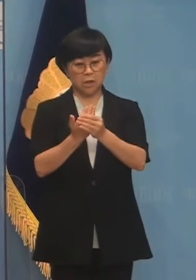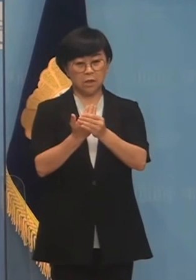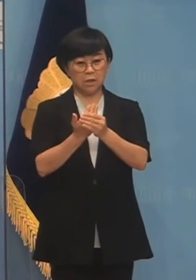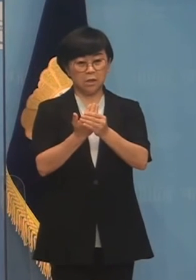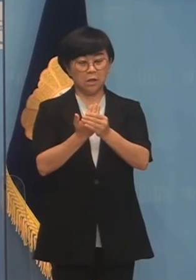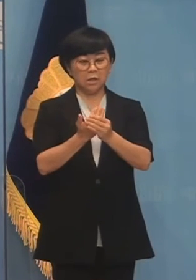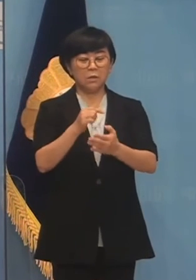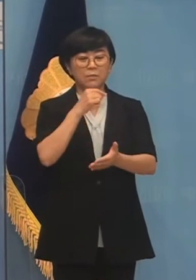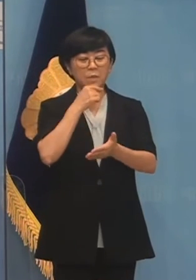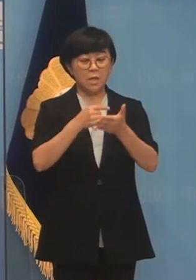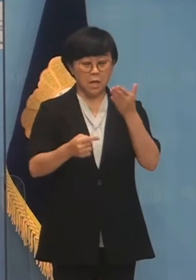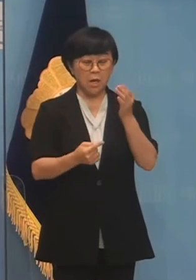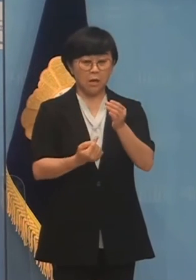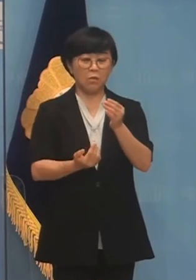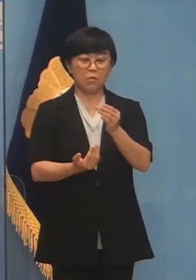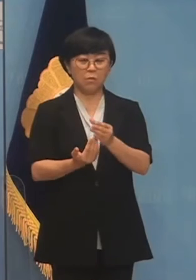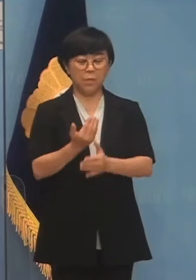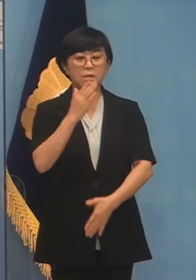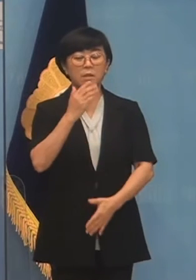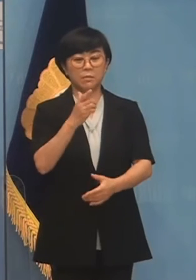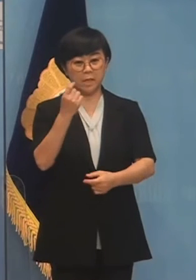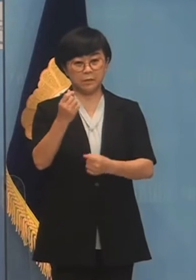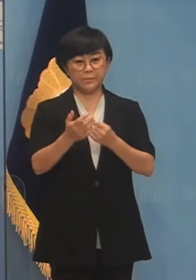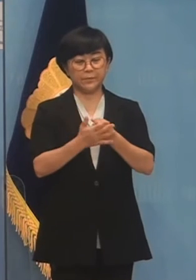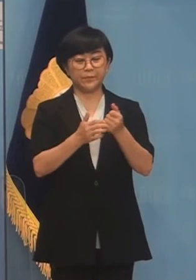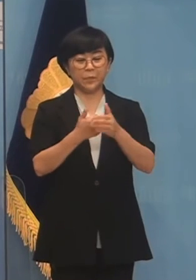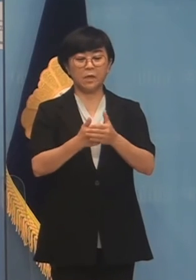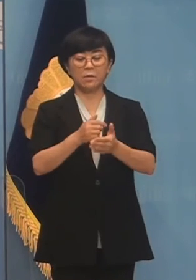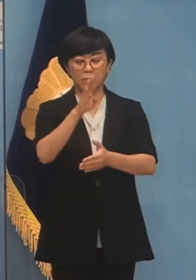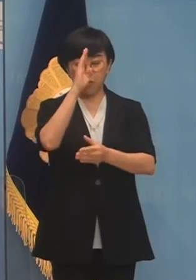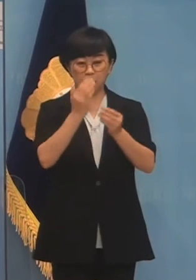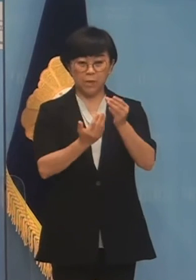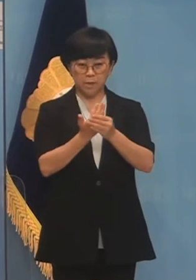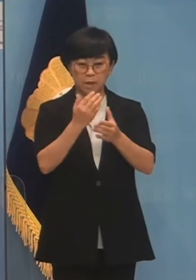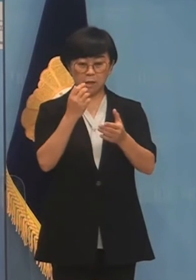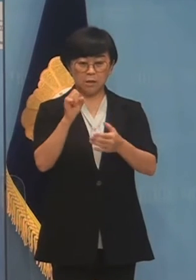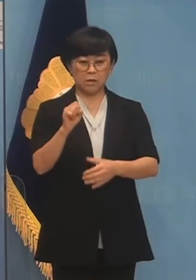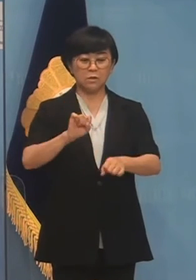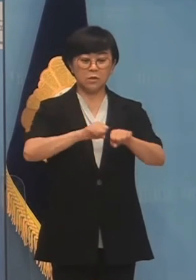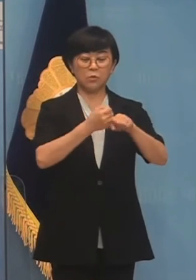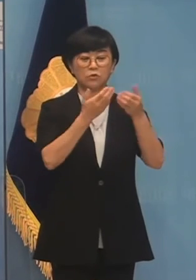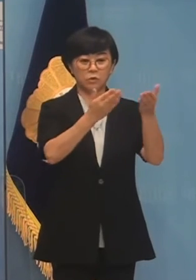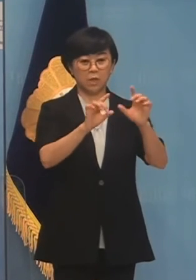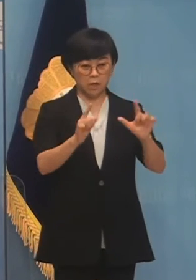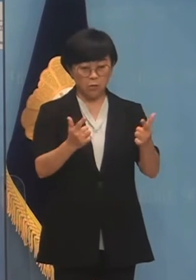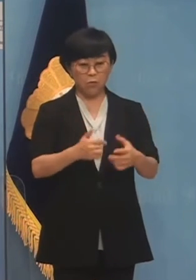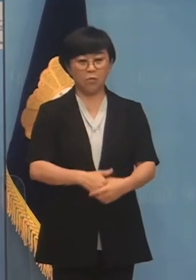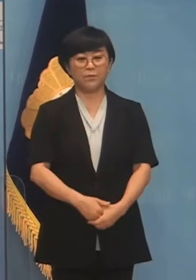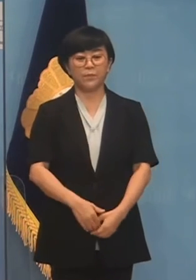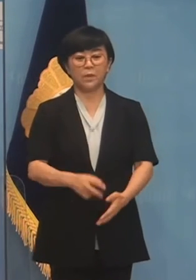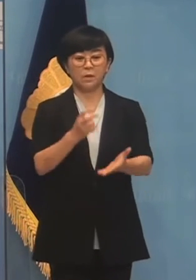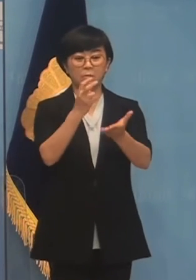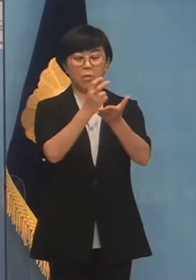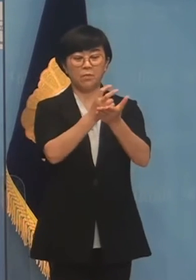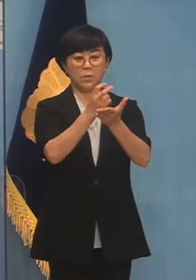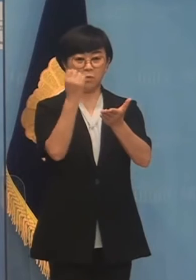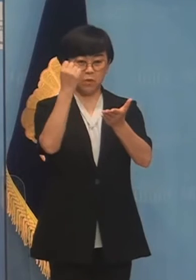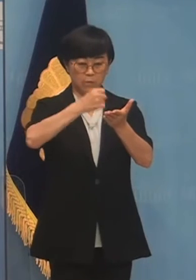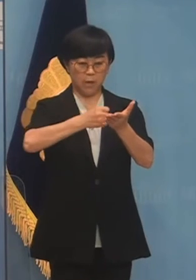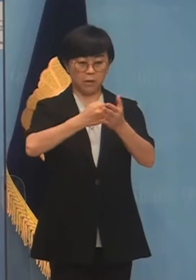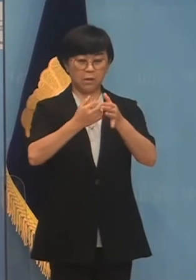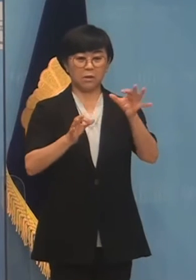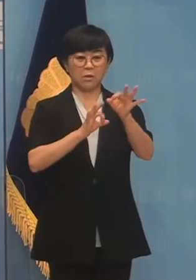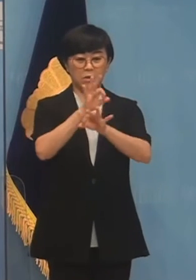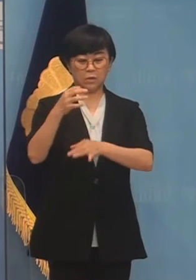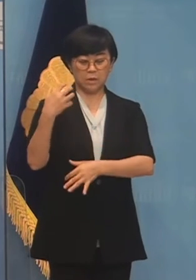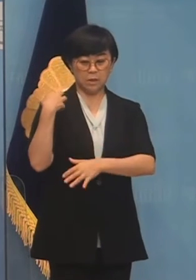비롯된 중대재해입니다. 직업성 질병의 발생 자체로 처벌하는 것이 아니라 법령 위반 등